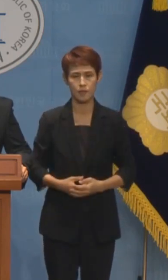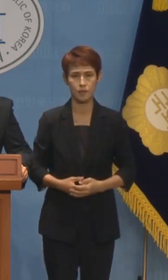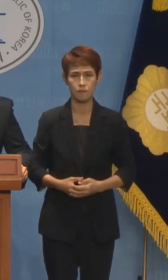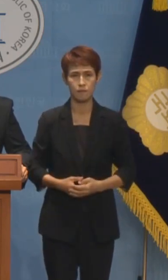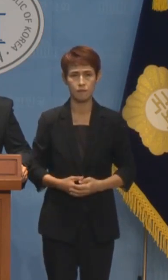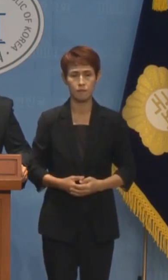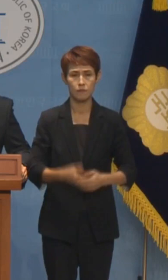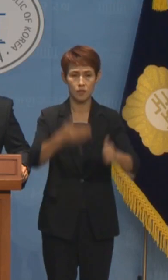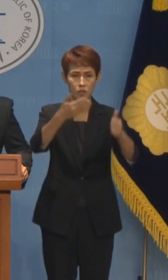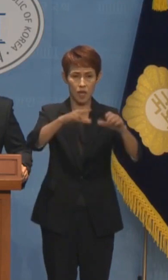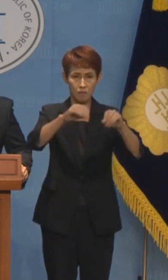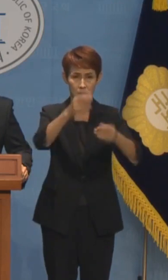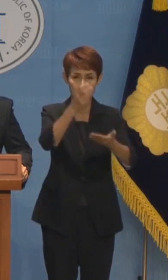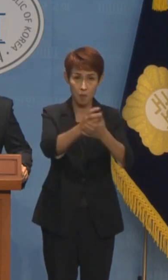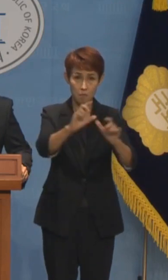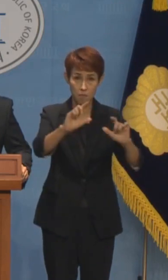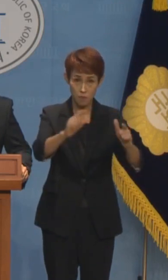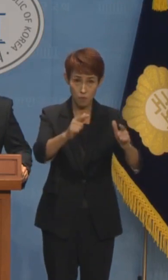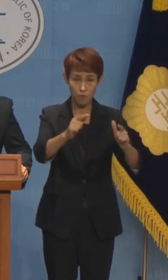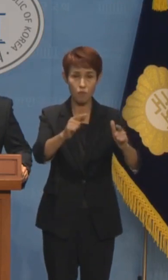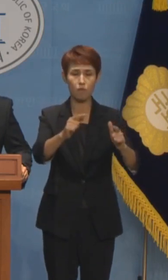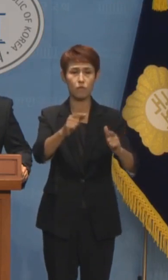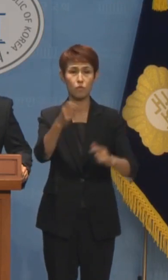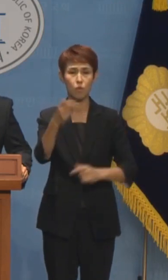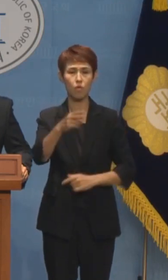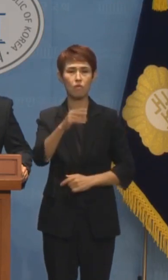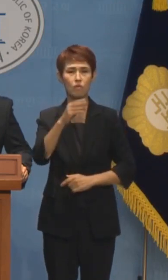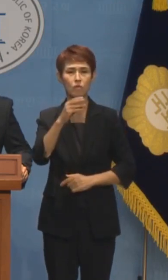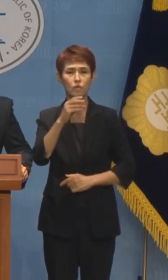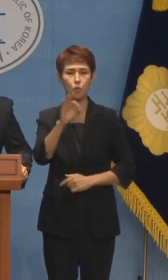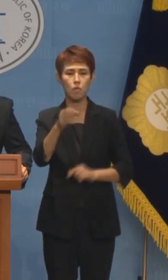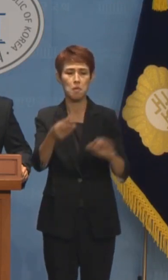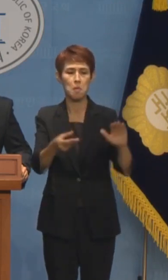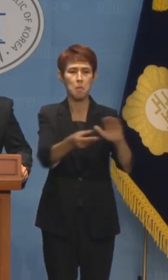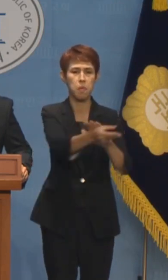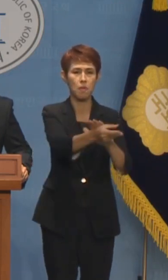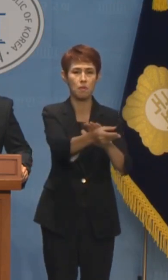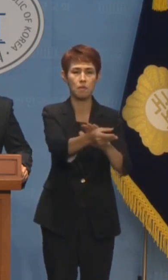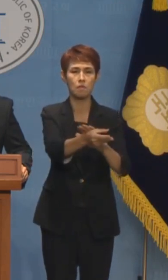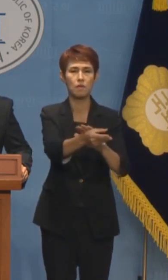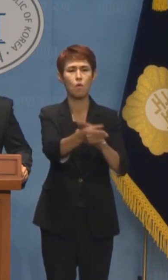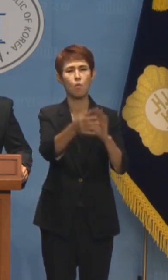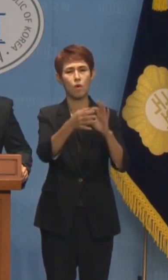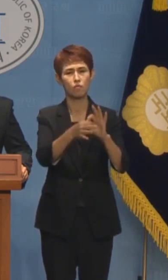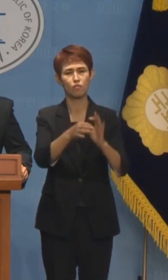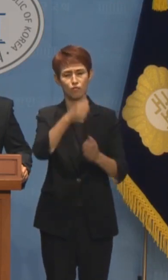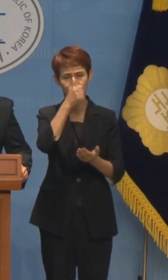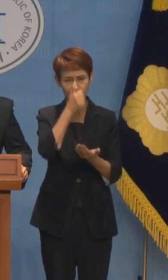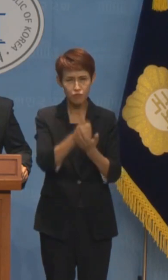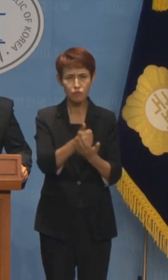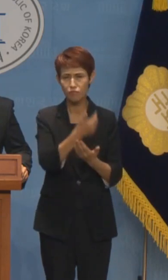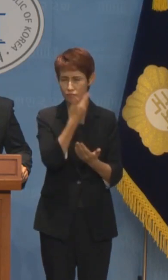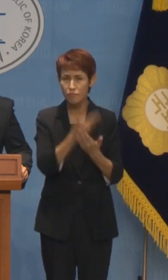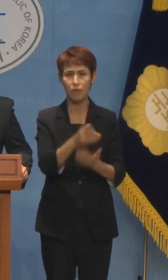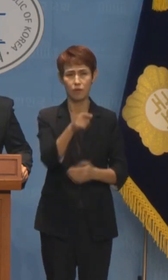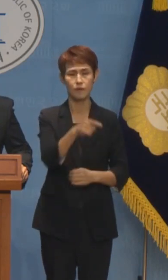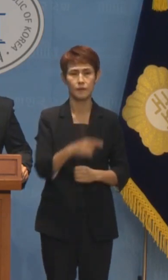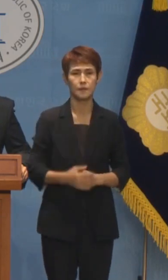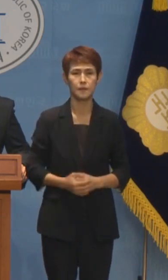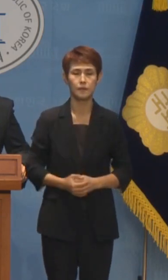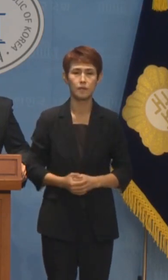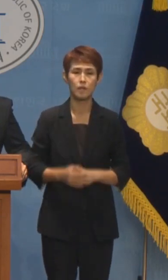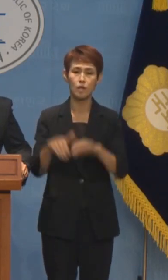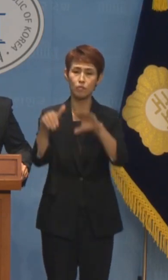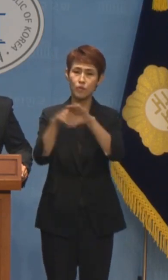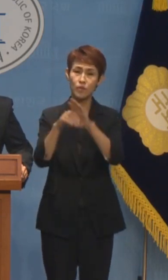아닌 뇌물수수 혹은 알선 수제로 봐야 하는 중범죄 있니다 문재인